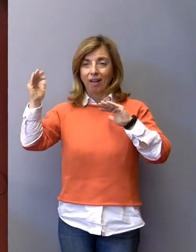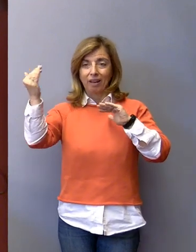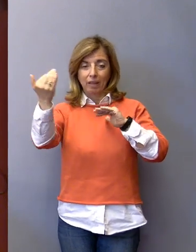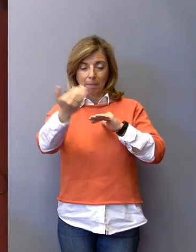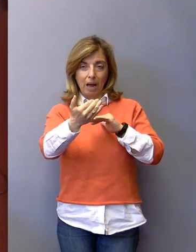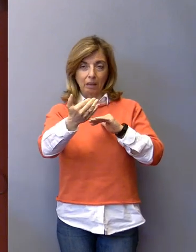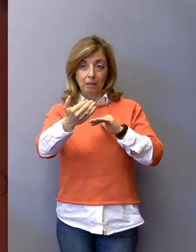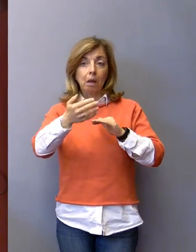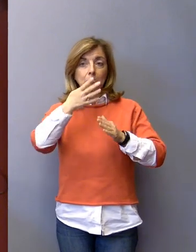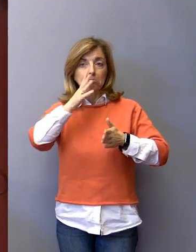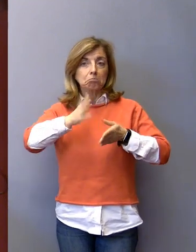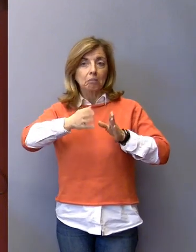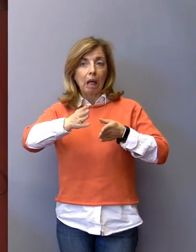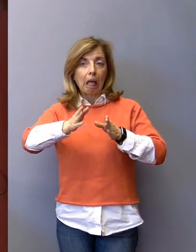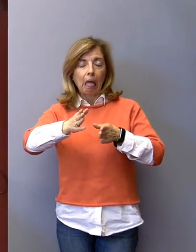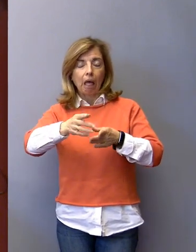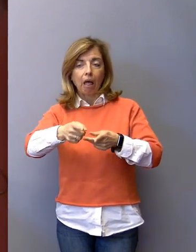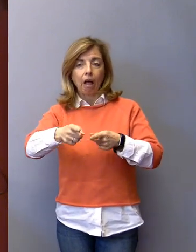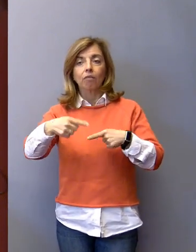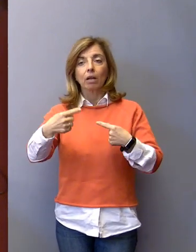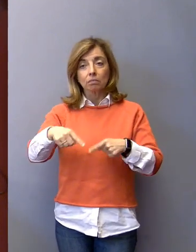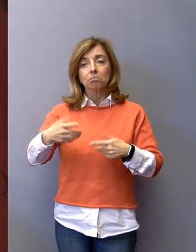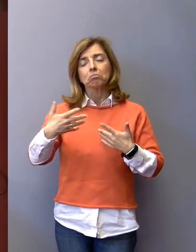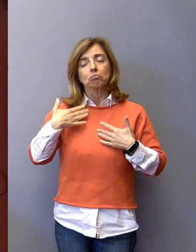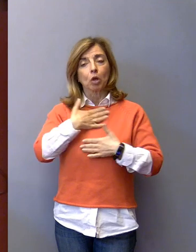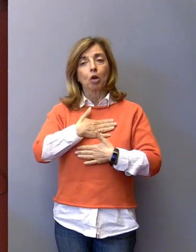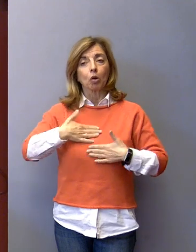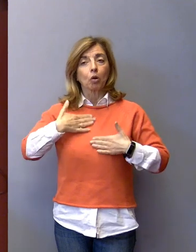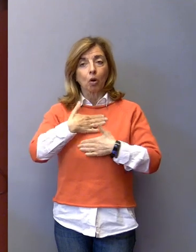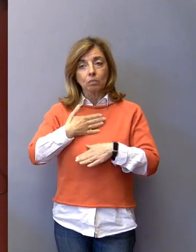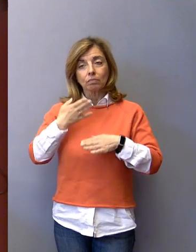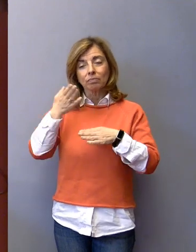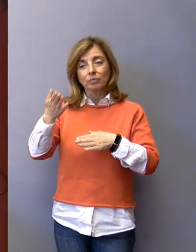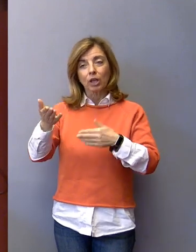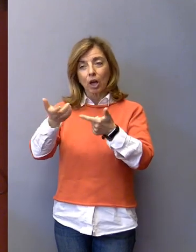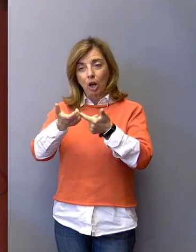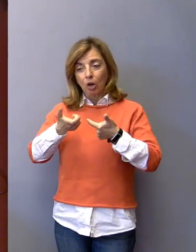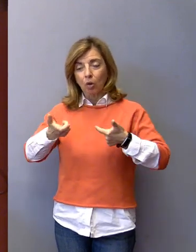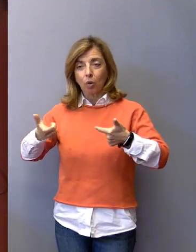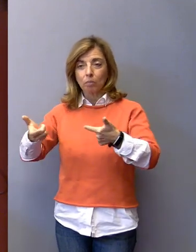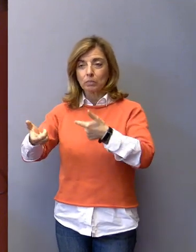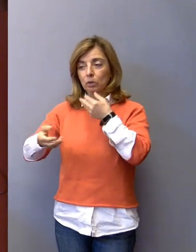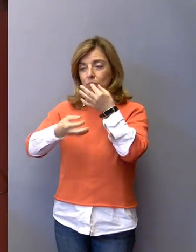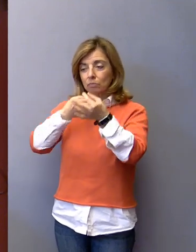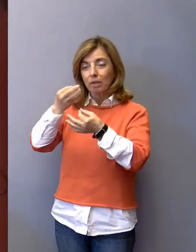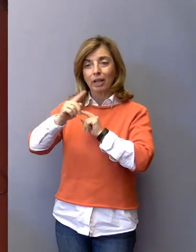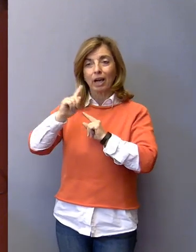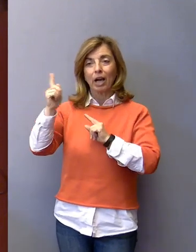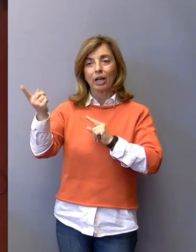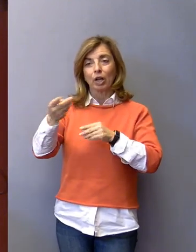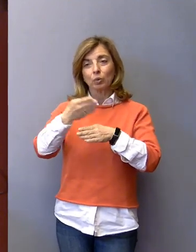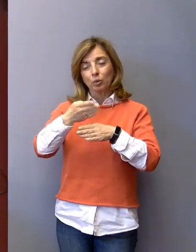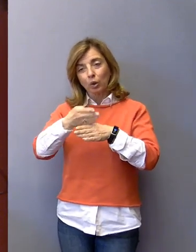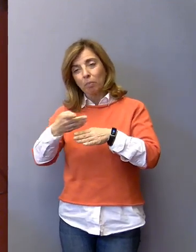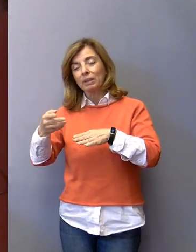conseguenza siamo ben lieti di poter riferire in consiglio e in commissione a tutti i consiglieri e i